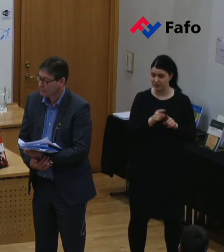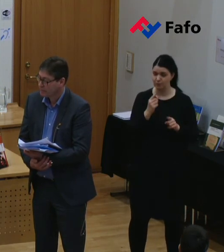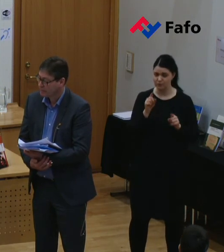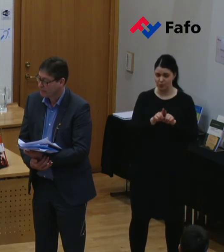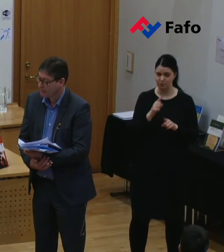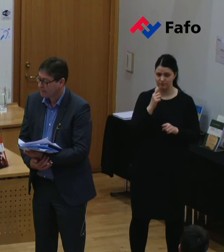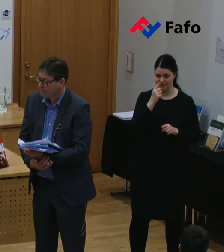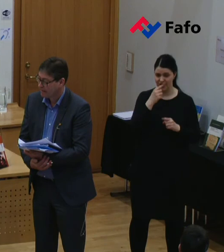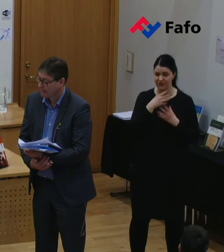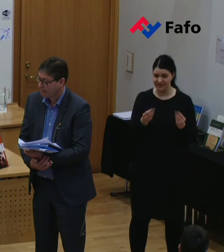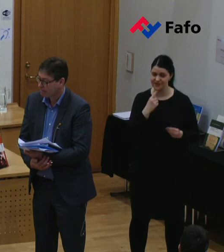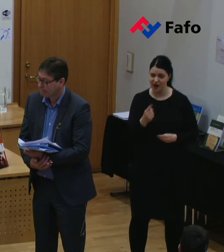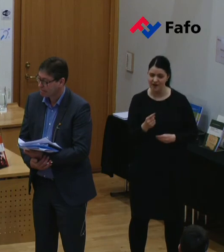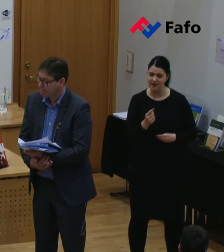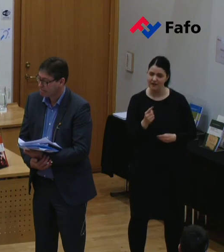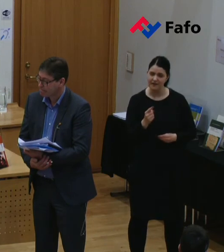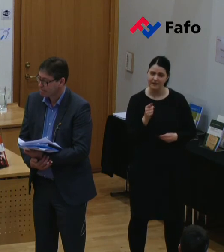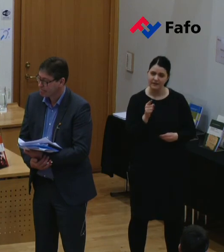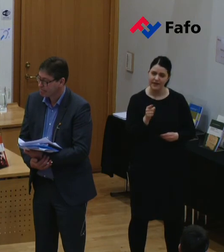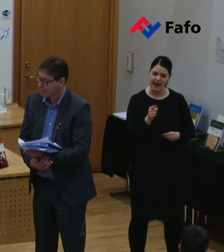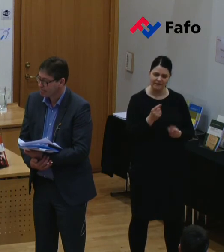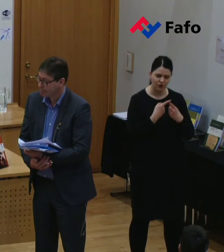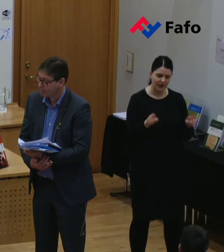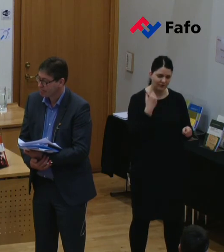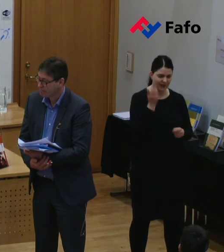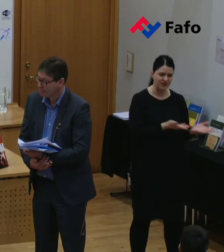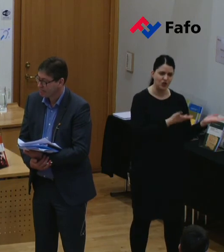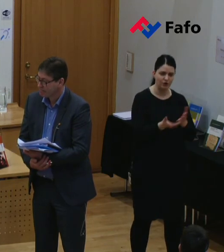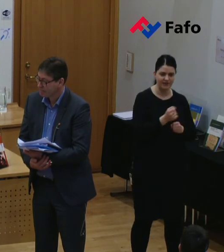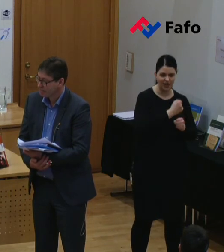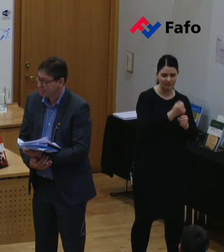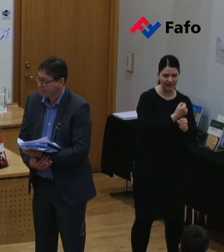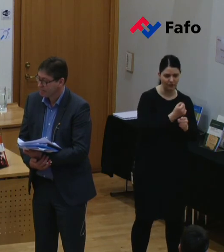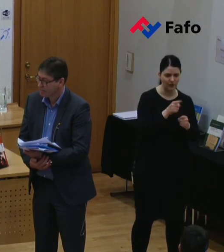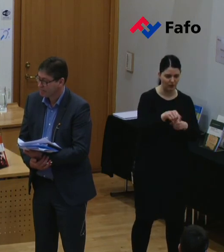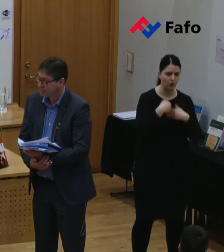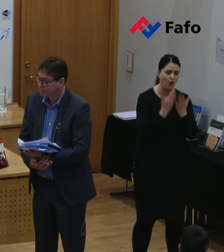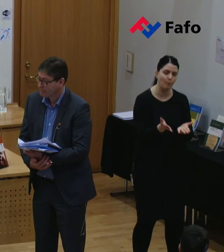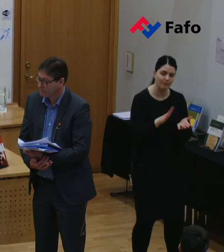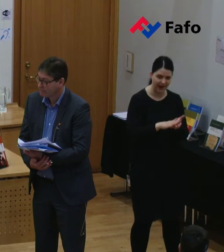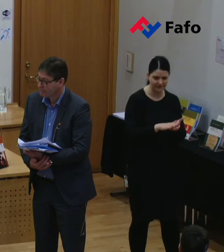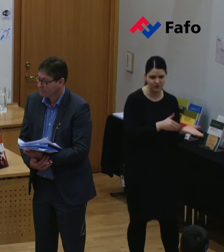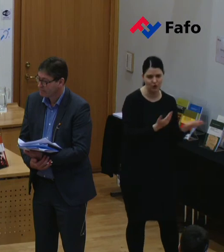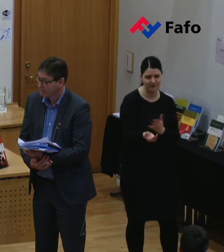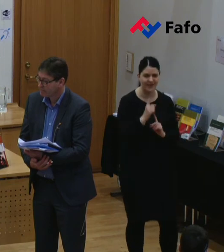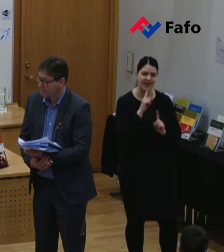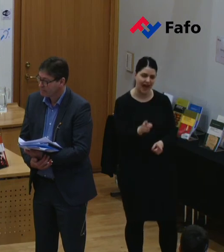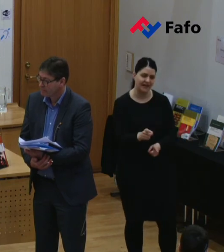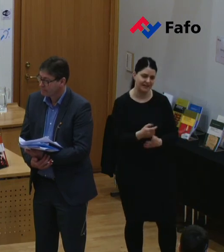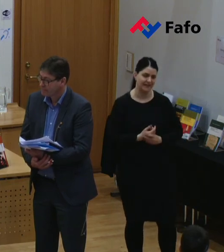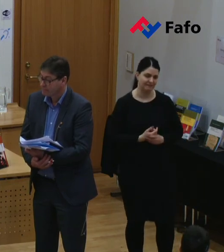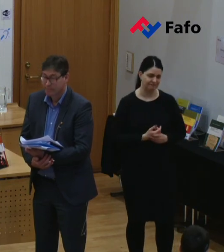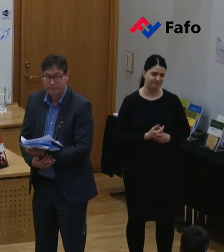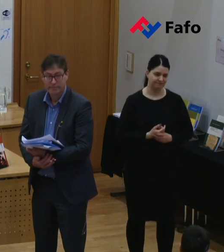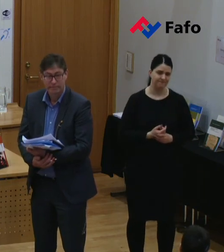Sandnes, at det blir, hva er forskjellen på å være en servicearbeider og det å komme med en serviceerklæring, ikke sant? Sånn at det der synes